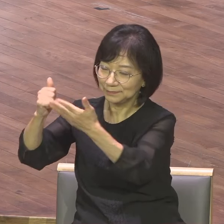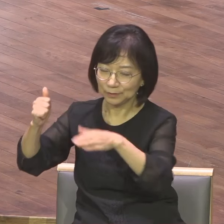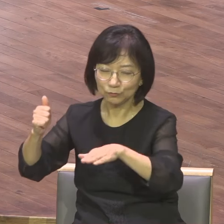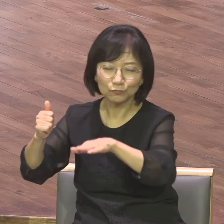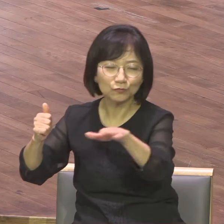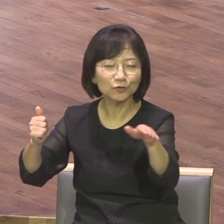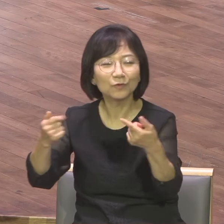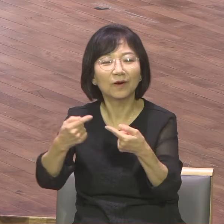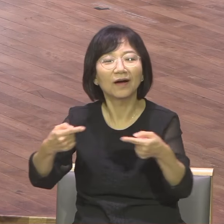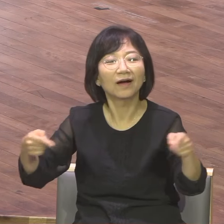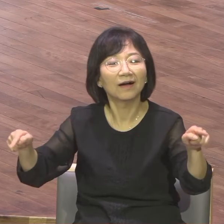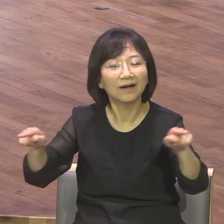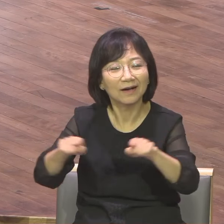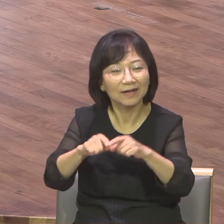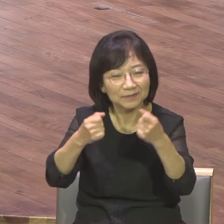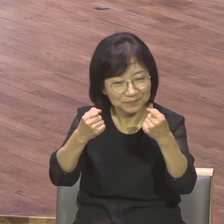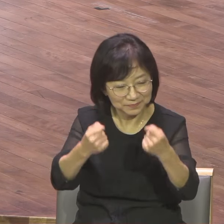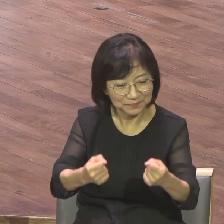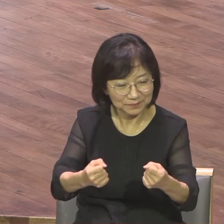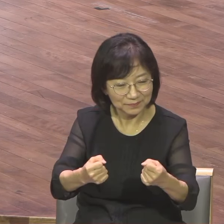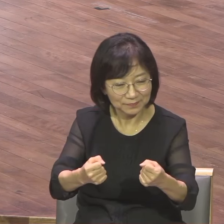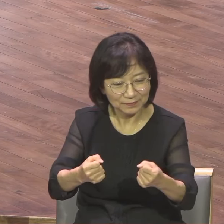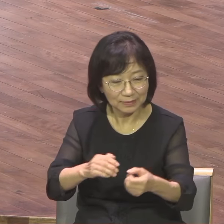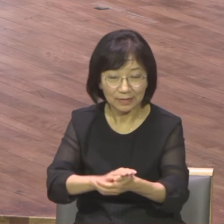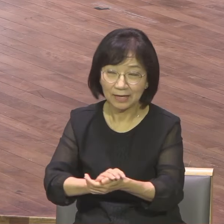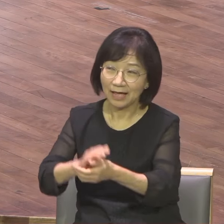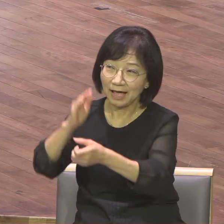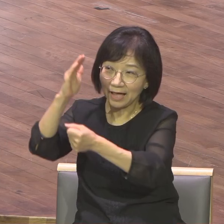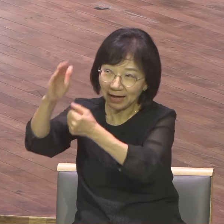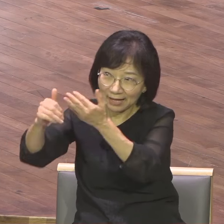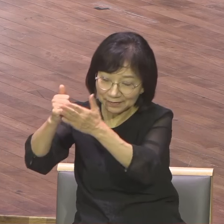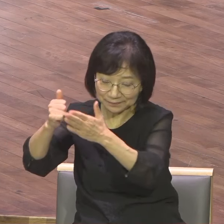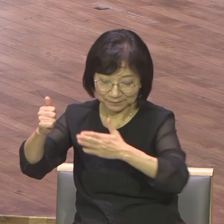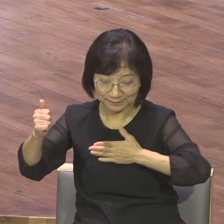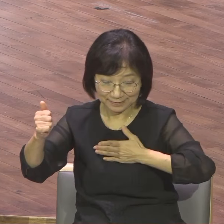계신다. 하나님과 우리는 하나가 되는,